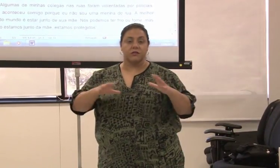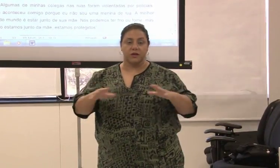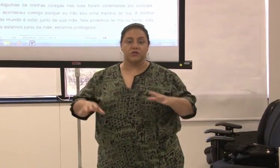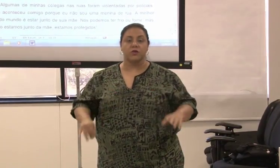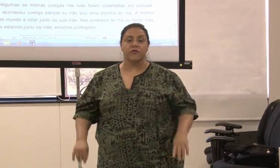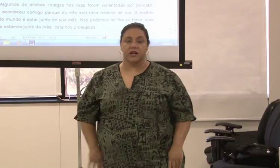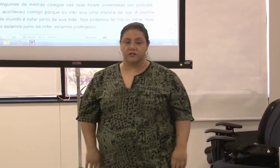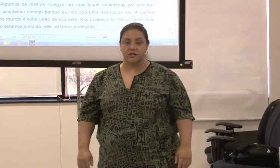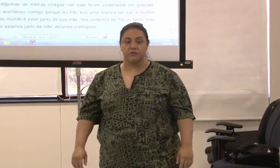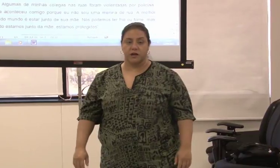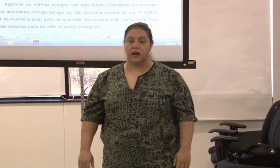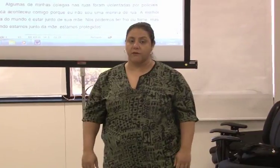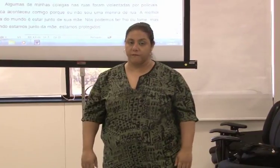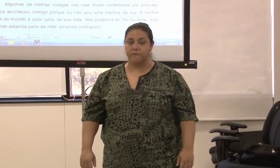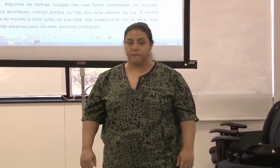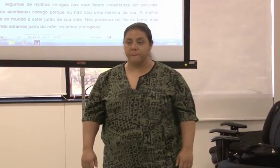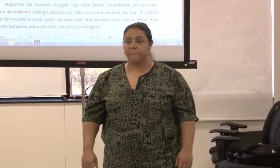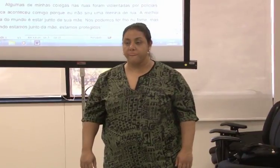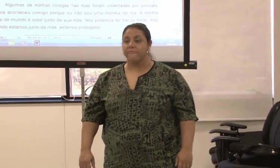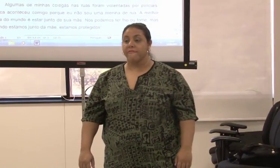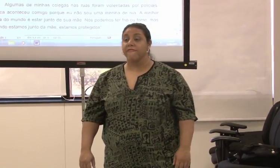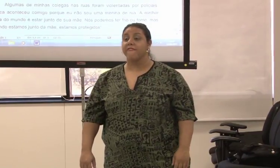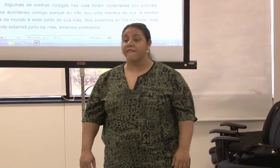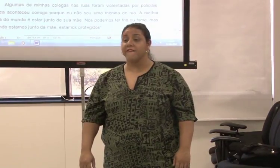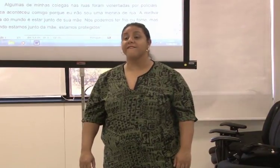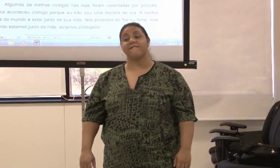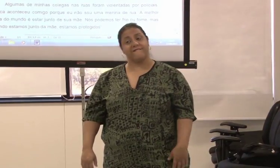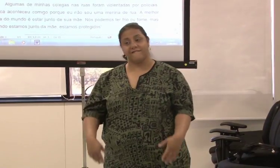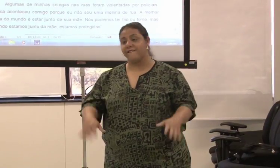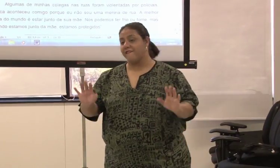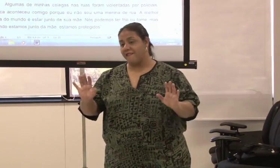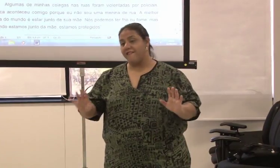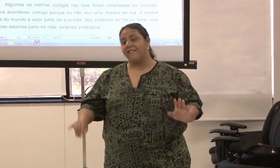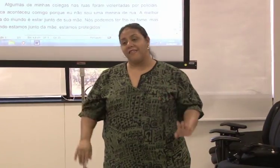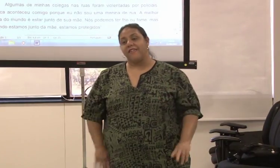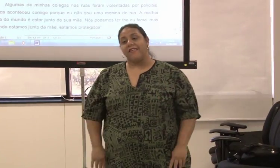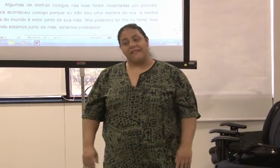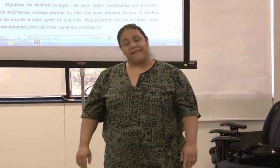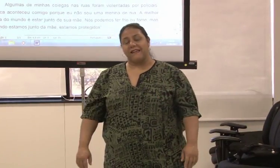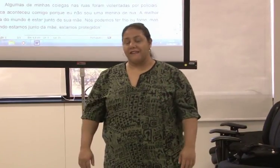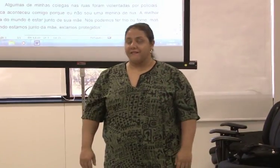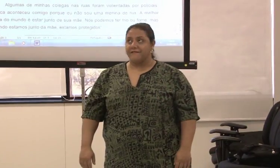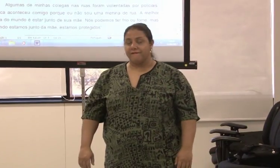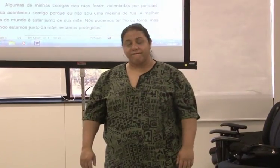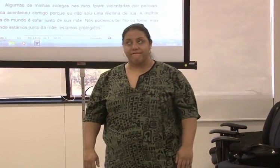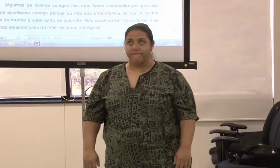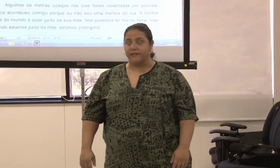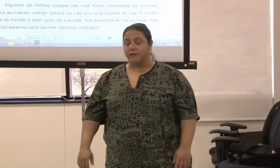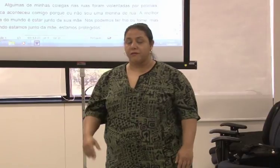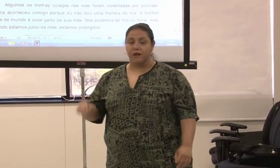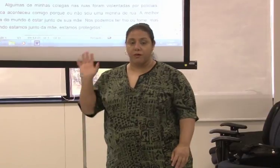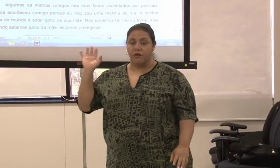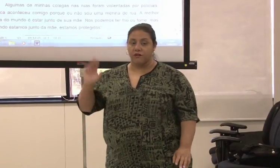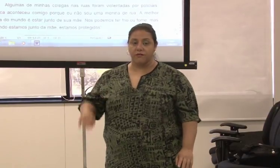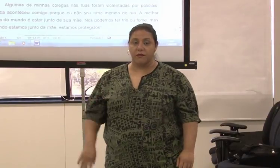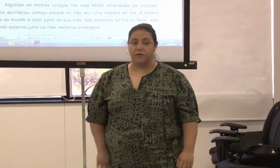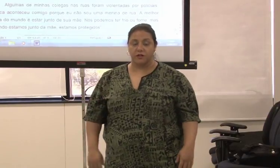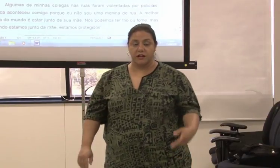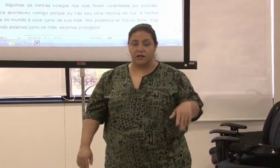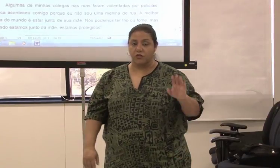de contexto a gente pegar. Cada um tem um jeito de escrever. Mas na prova, a pessoa que tem dado do outro lado